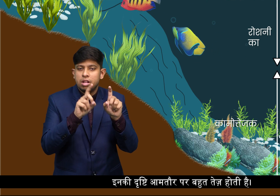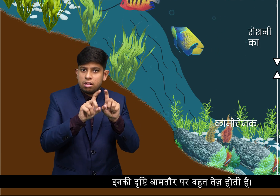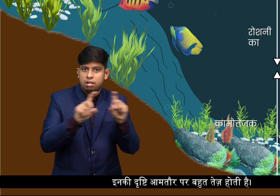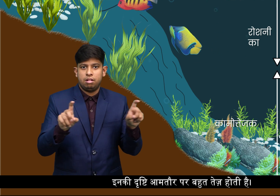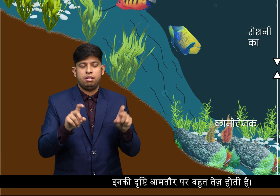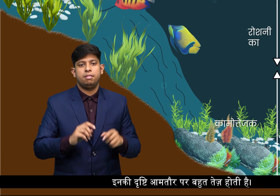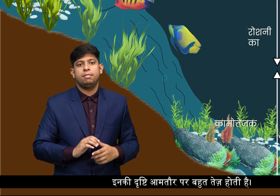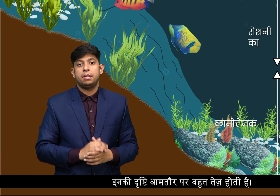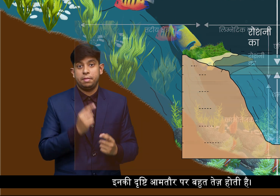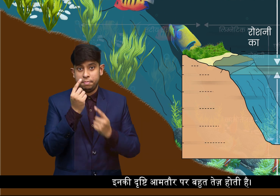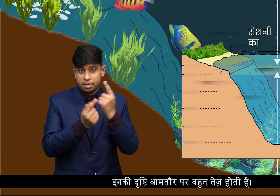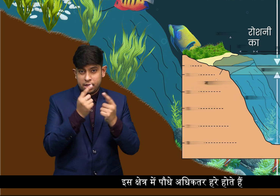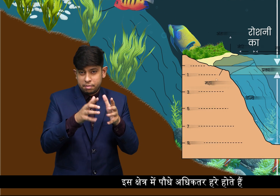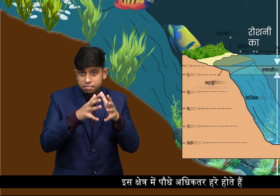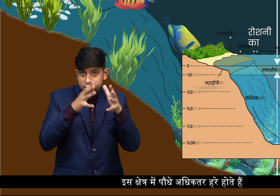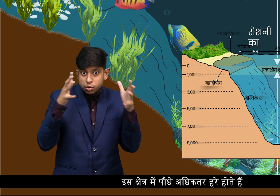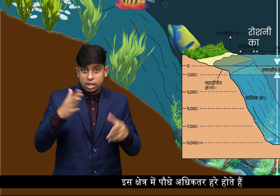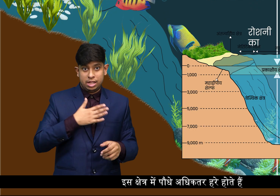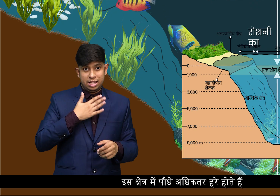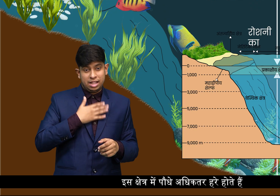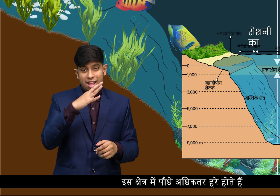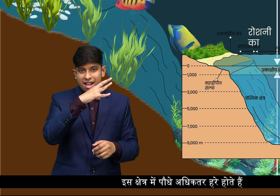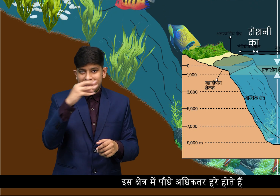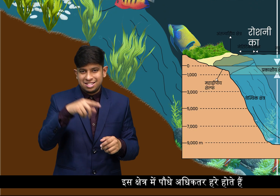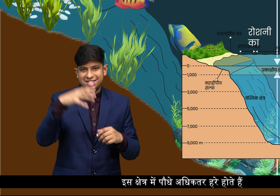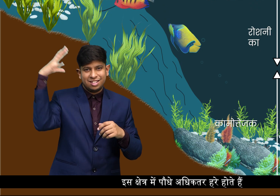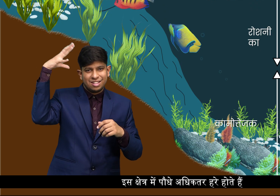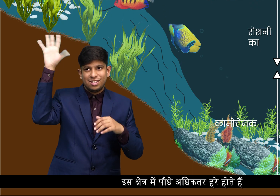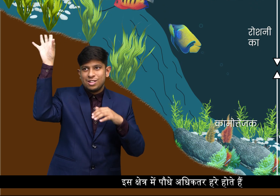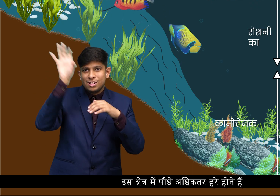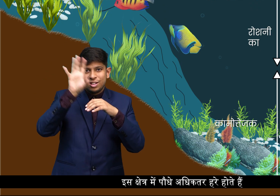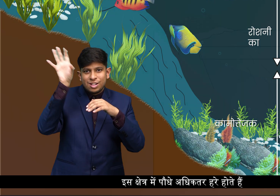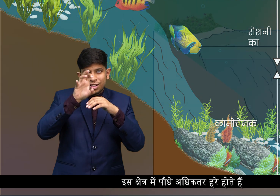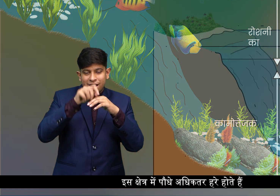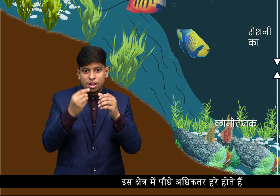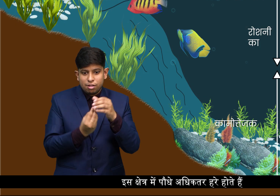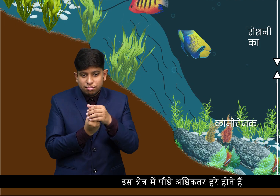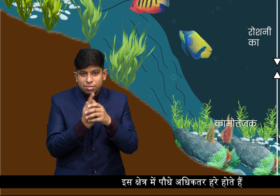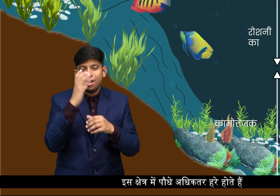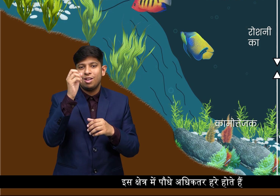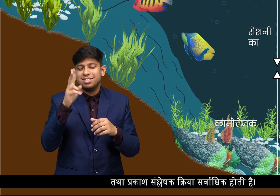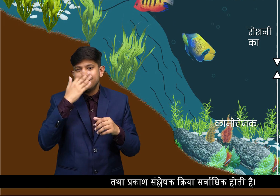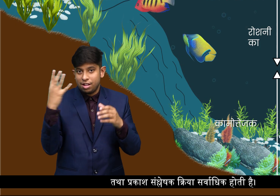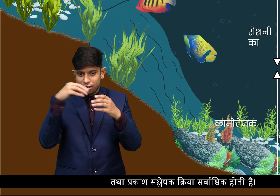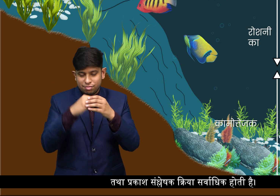होती है। इस क्षेत्र में पौधे अधिकतर हरे होते हैं तथा